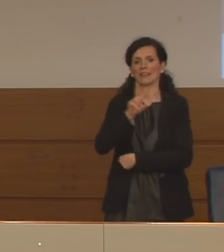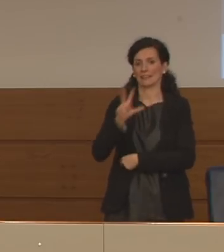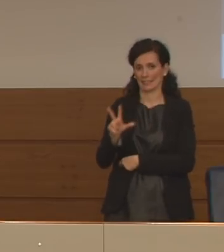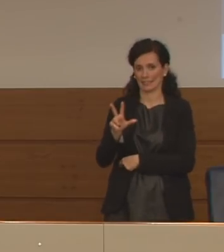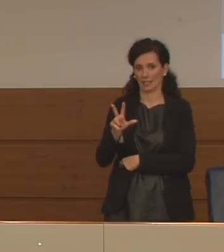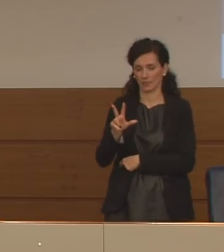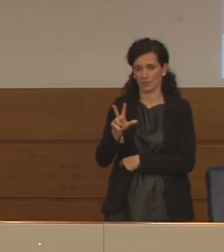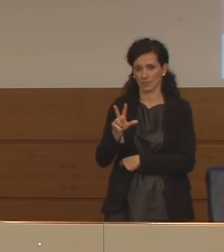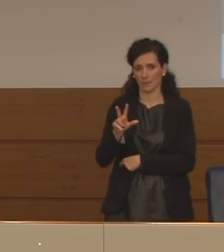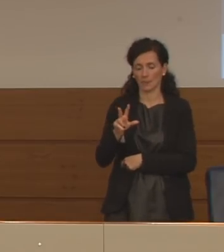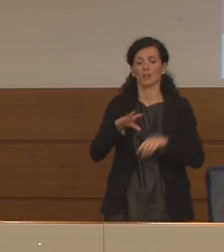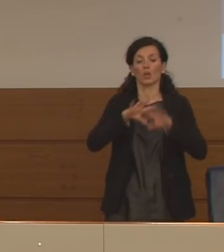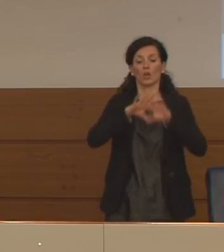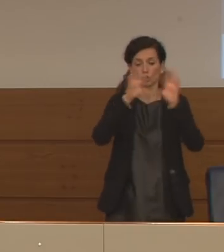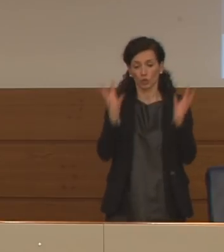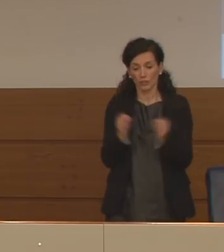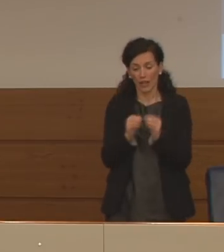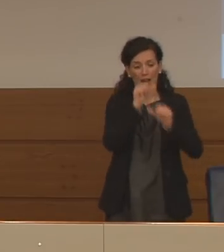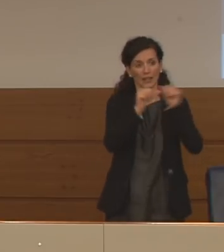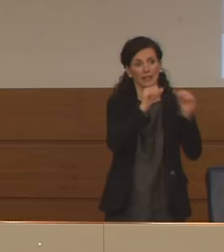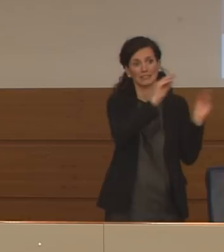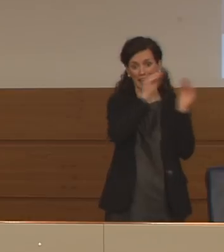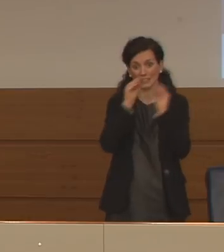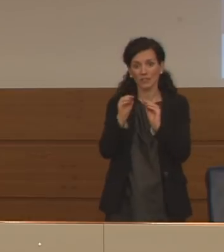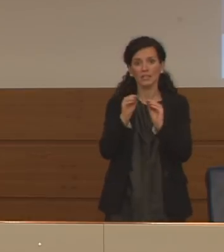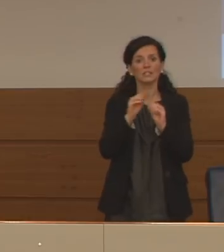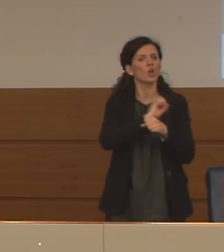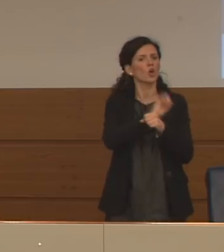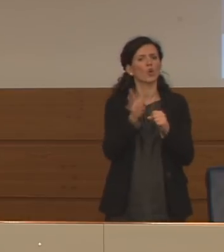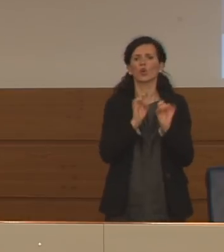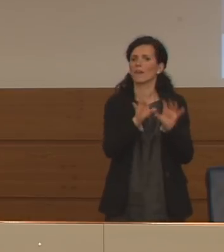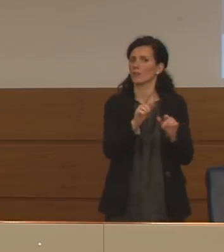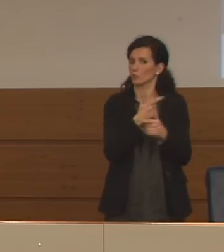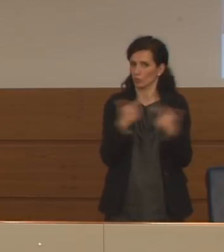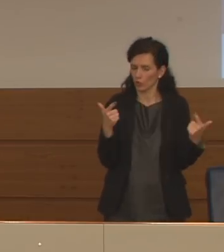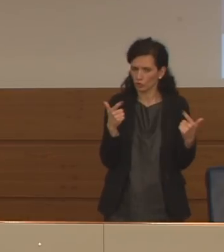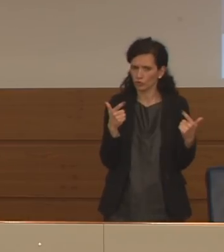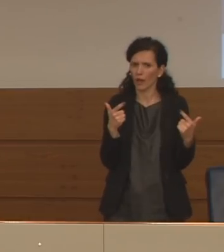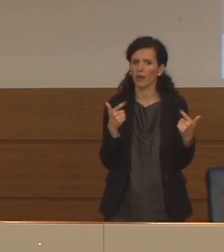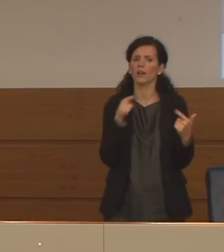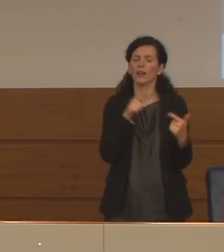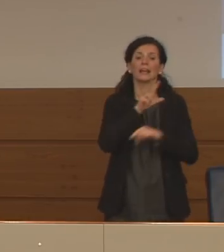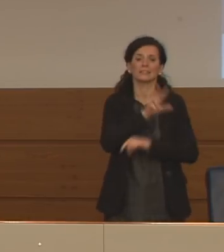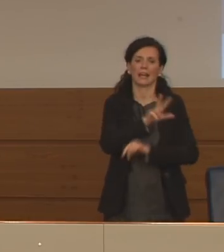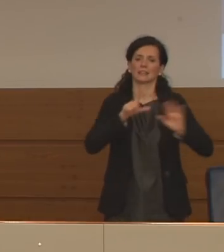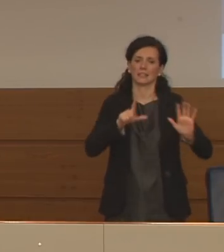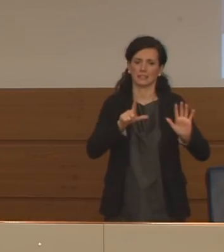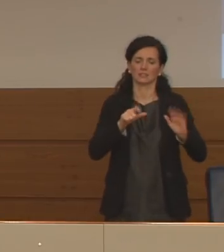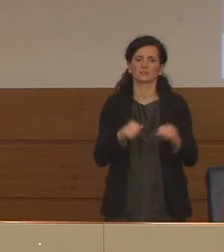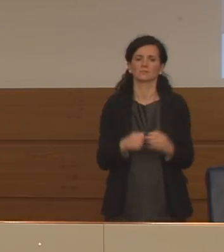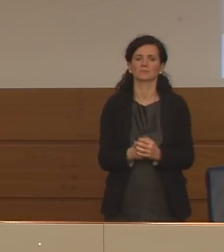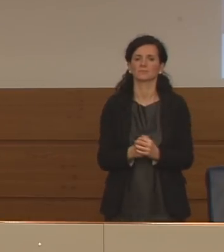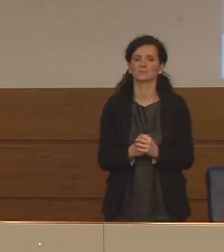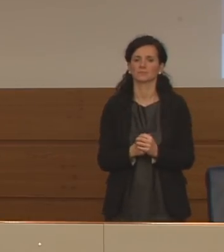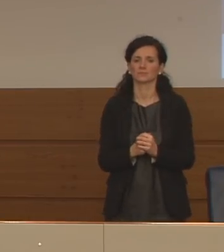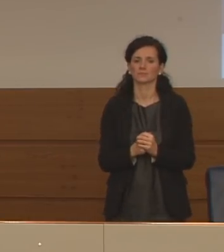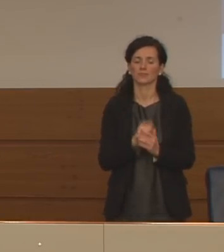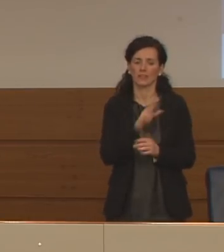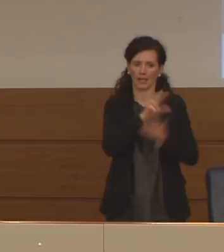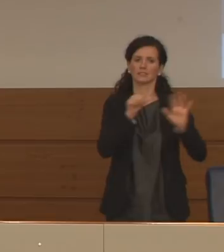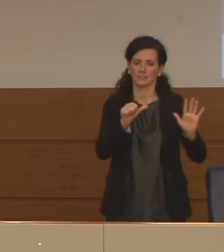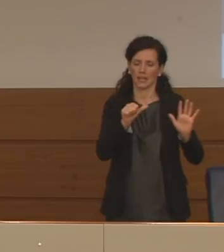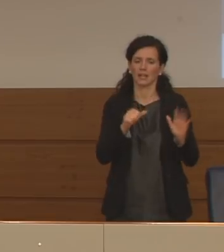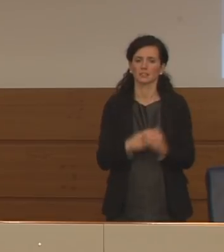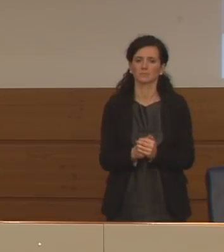totale dei trasferiti senza coronavirus e di 37 poi volevo dare